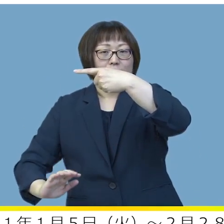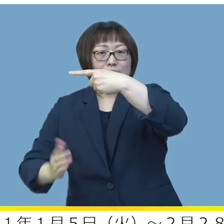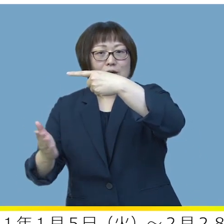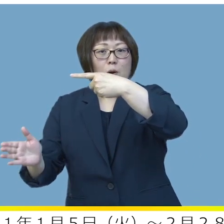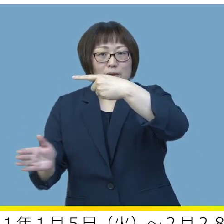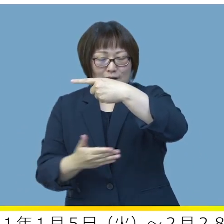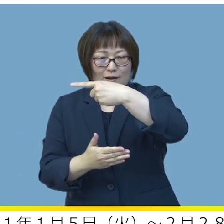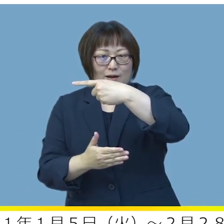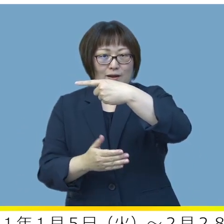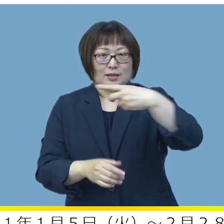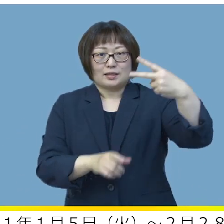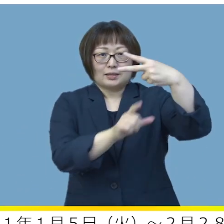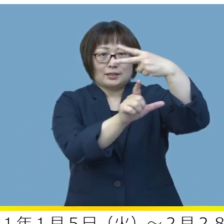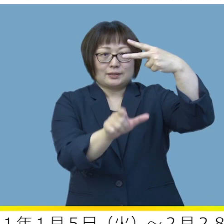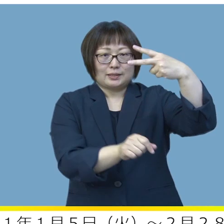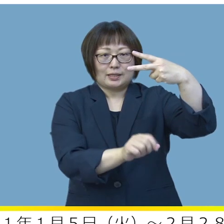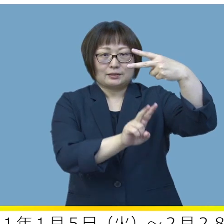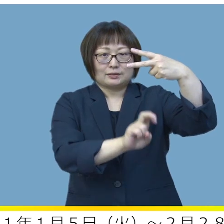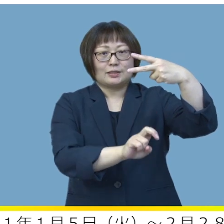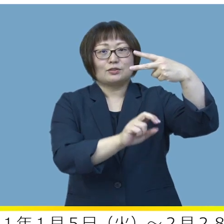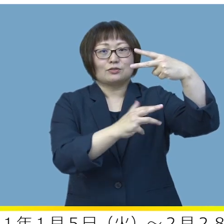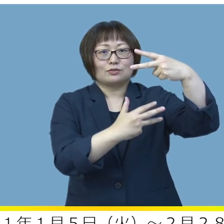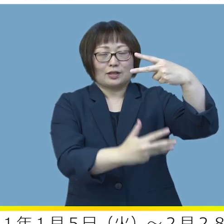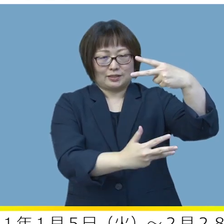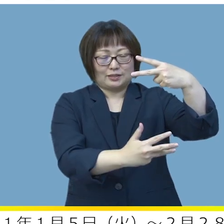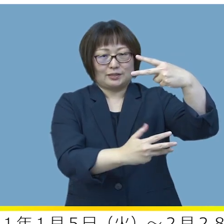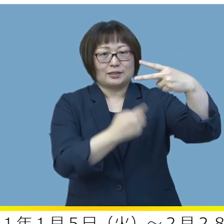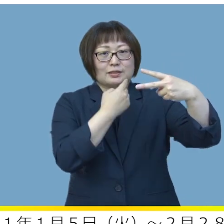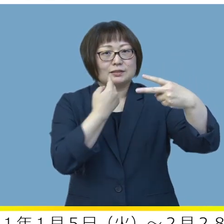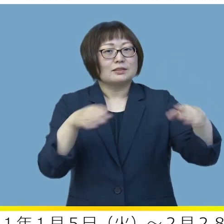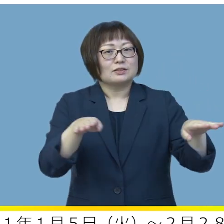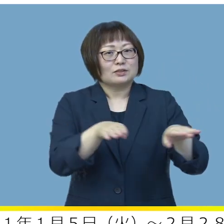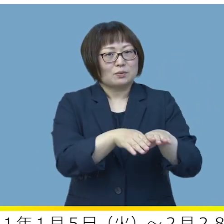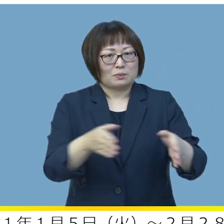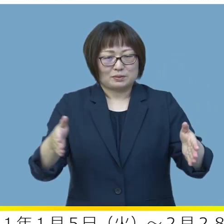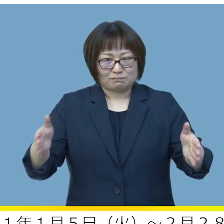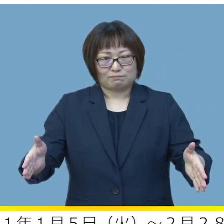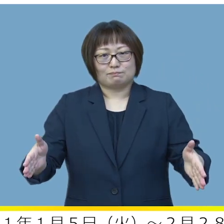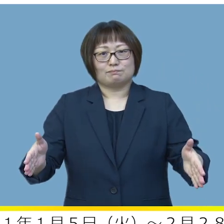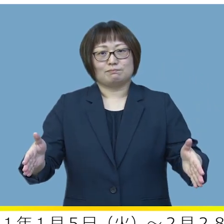2月28日日曜日まで